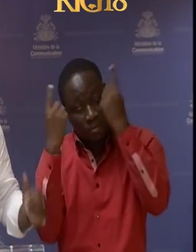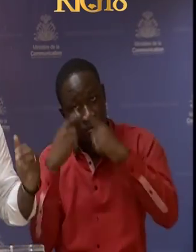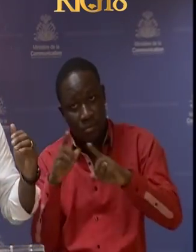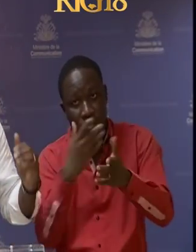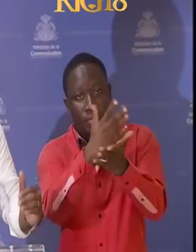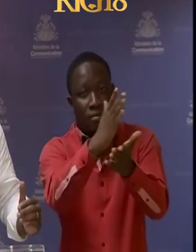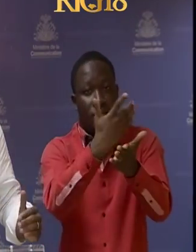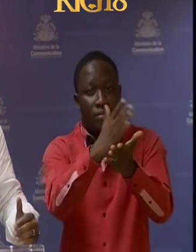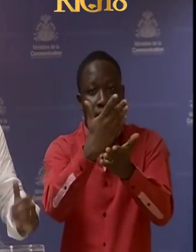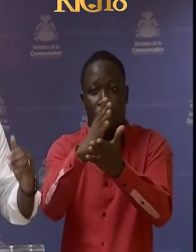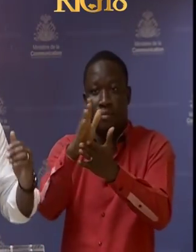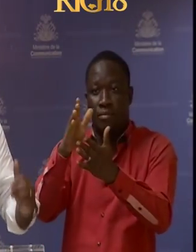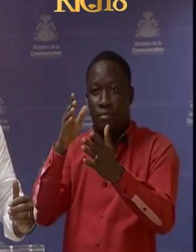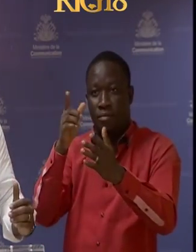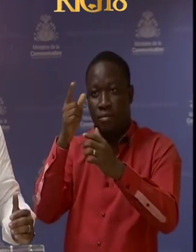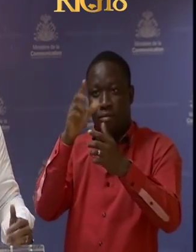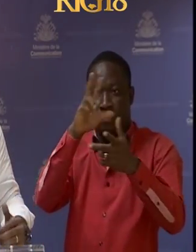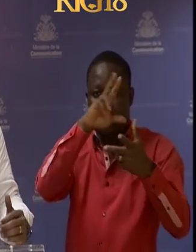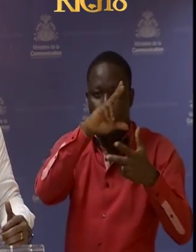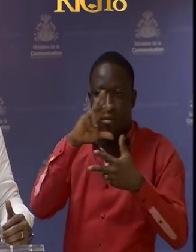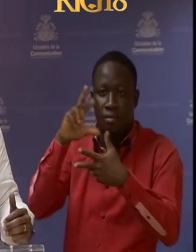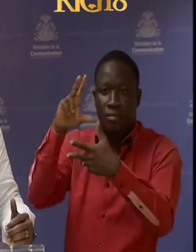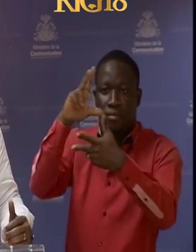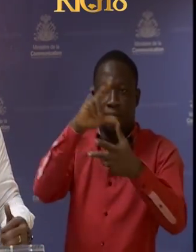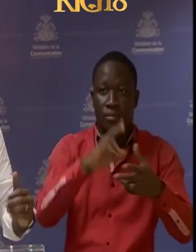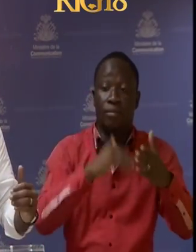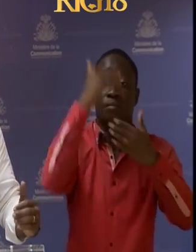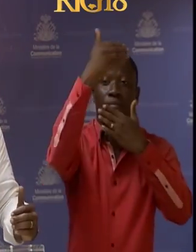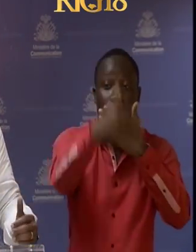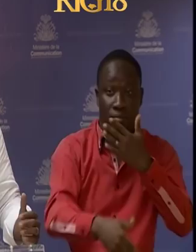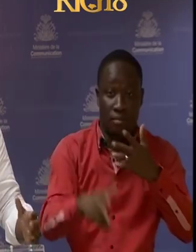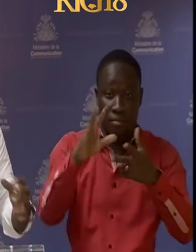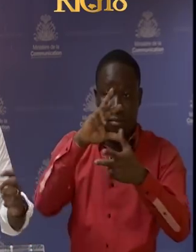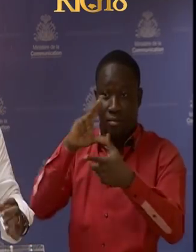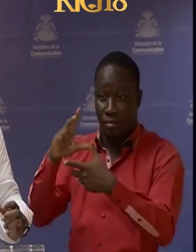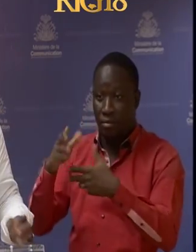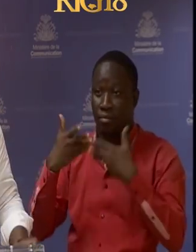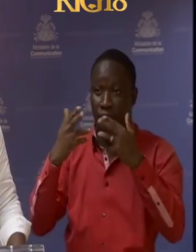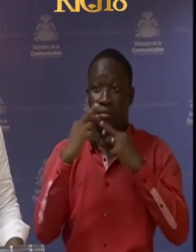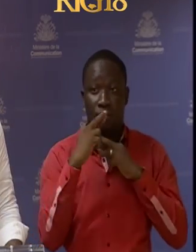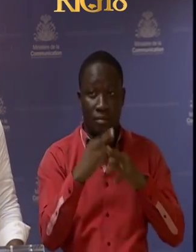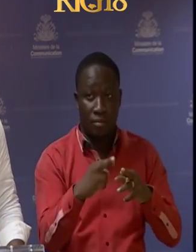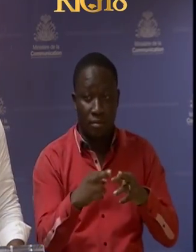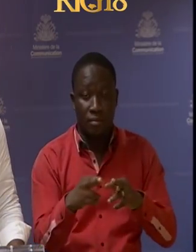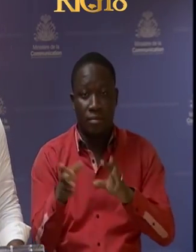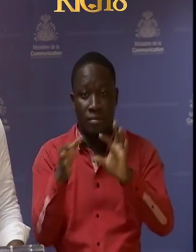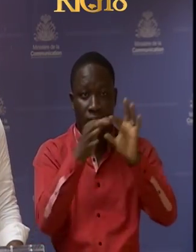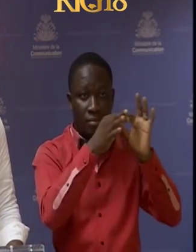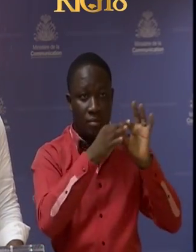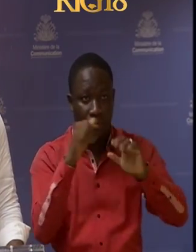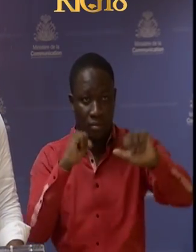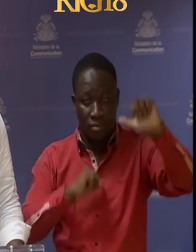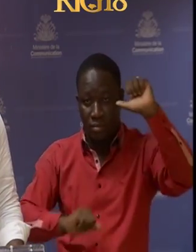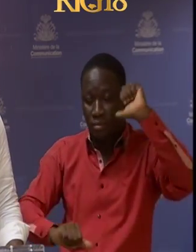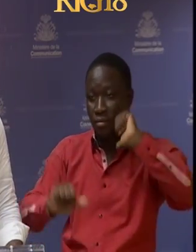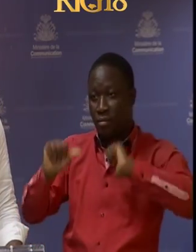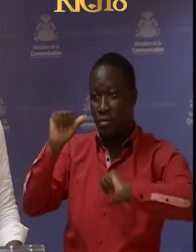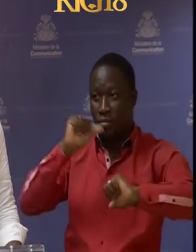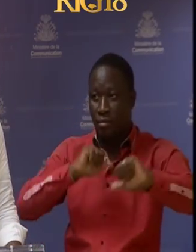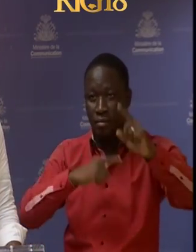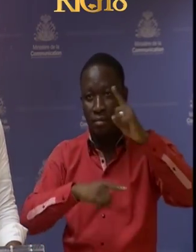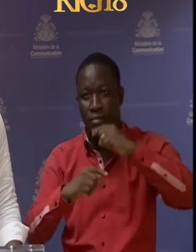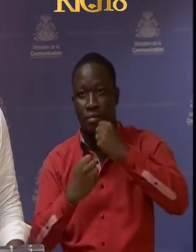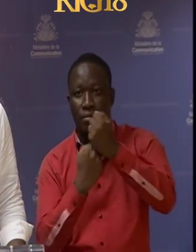là et n'a là après cyclone là pour nous capable organiser réponse là et coordonner justement action qu'a pour prendre pour venir en